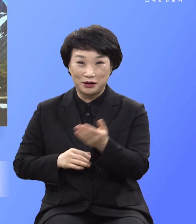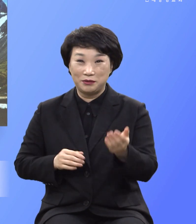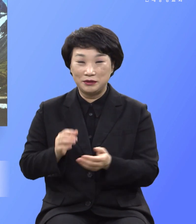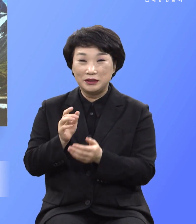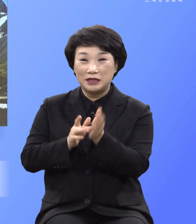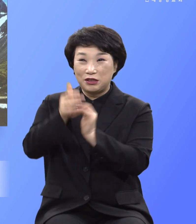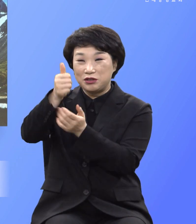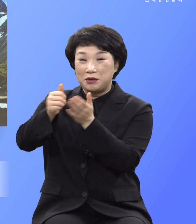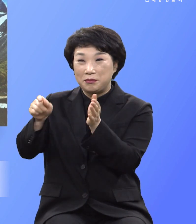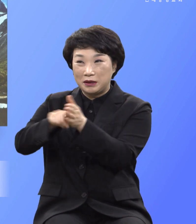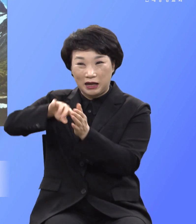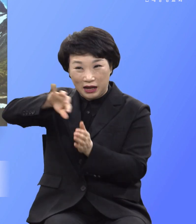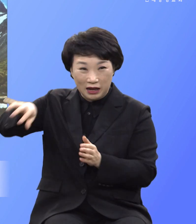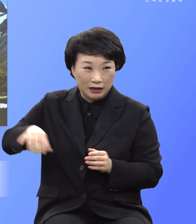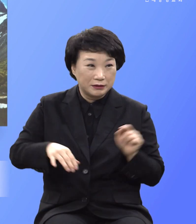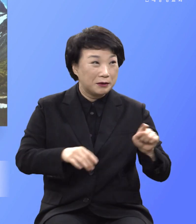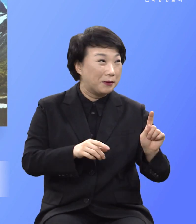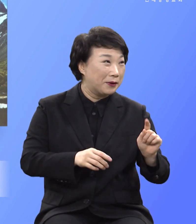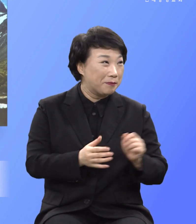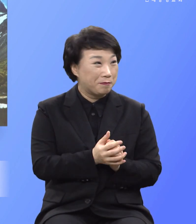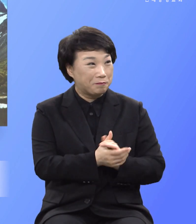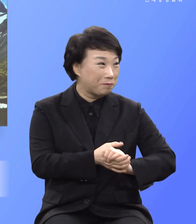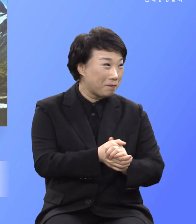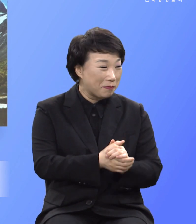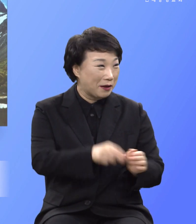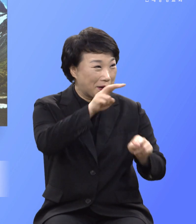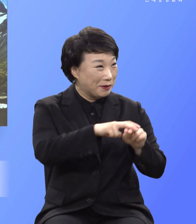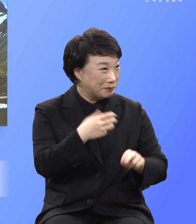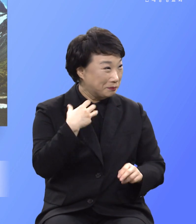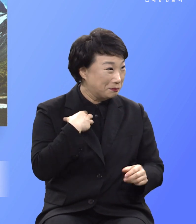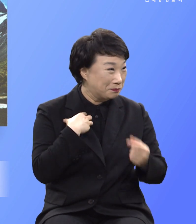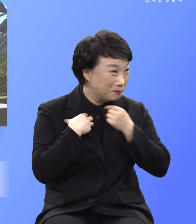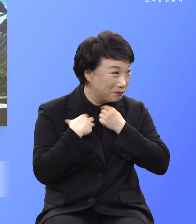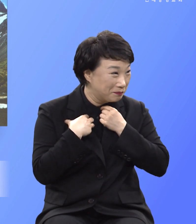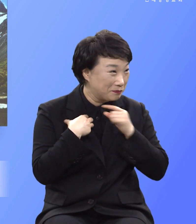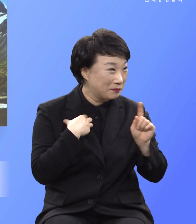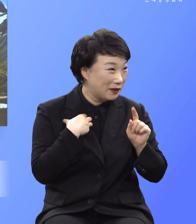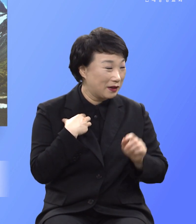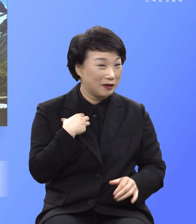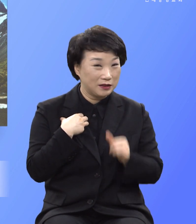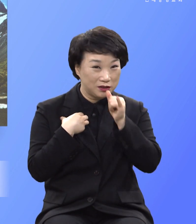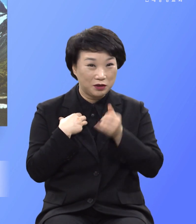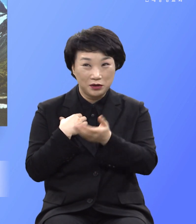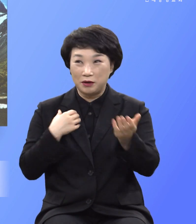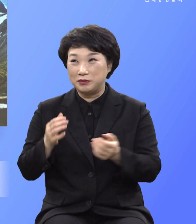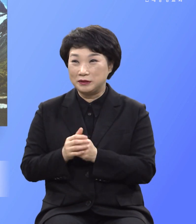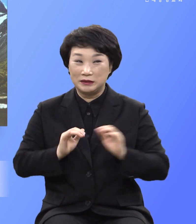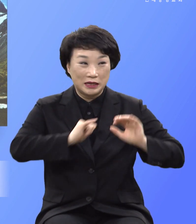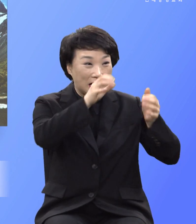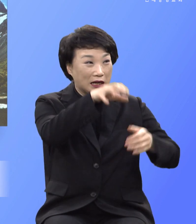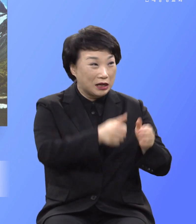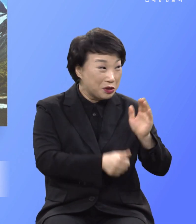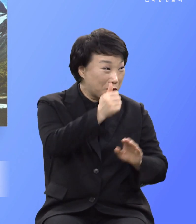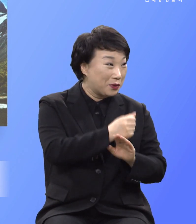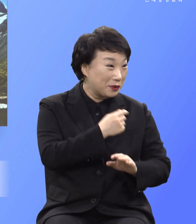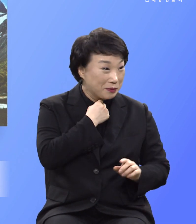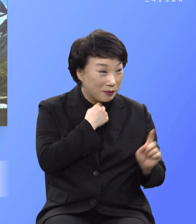한자리 해먹어야 되는데 뭐니 뭐니 해도 세상에서 출세해야 되는데 예